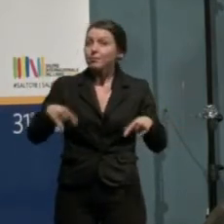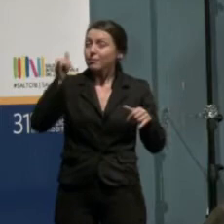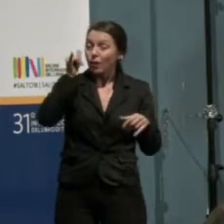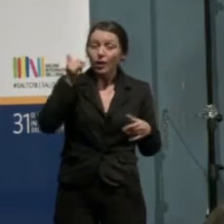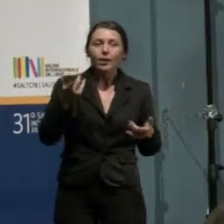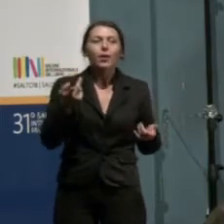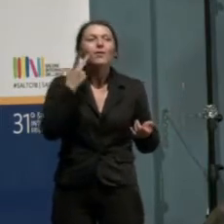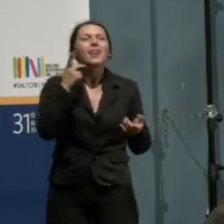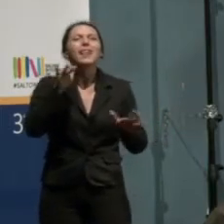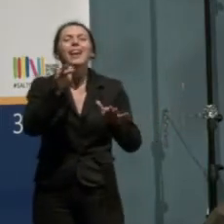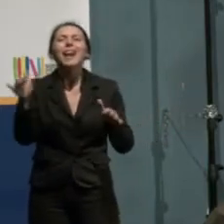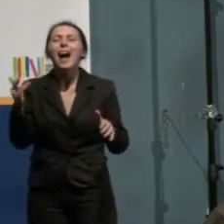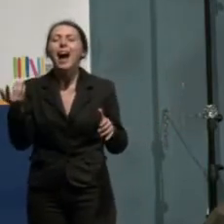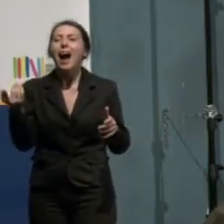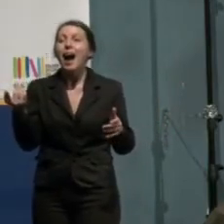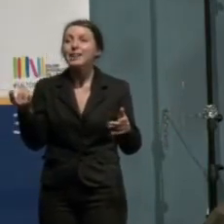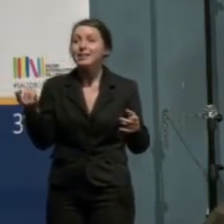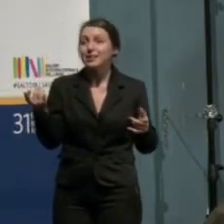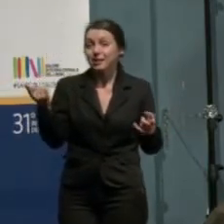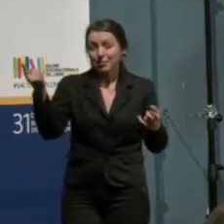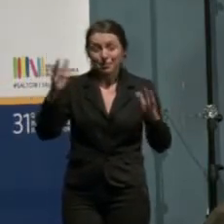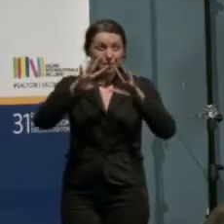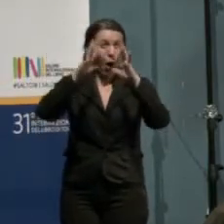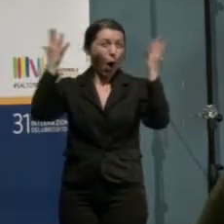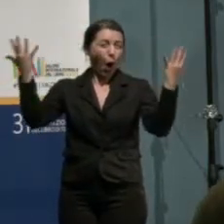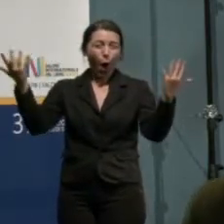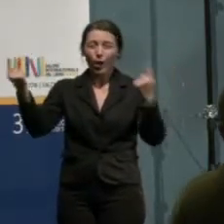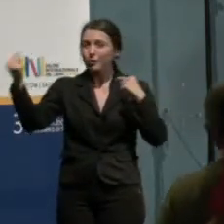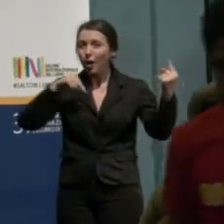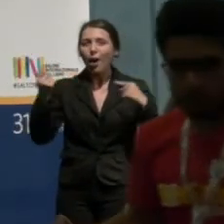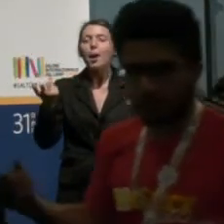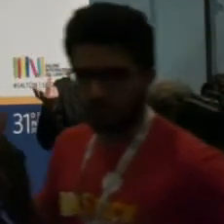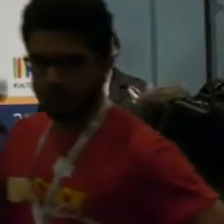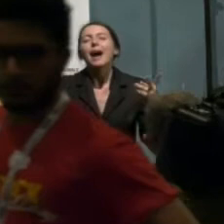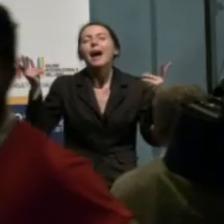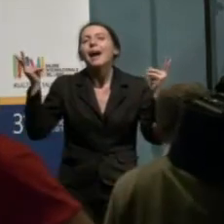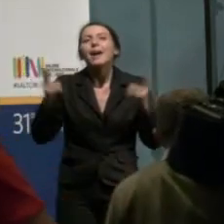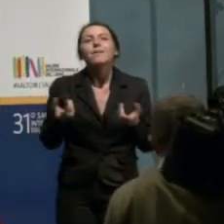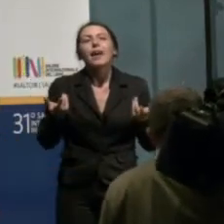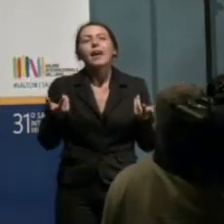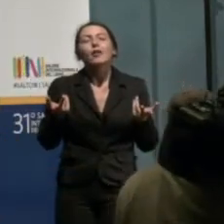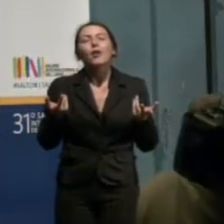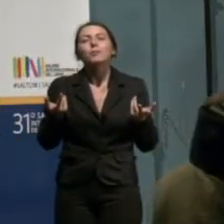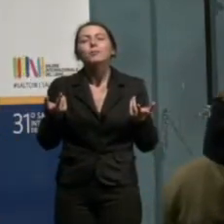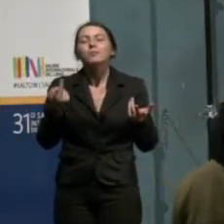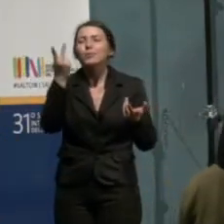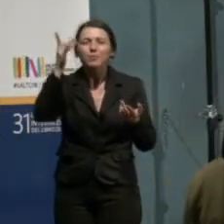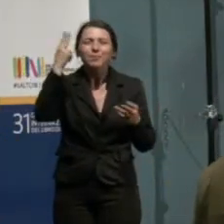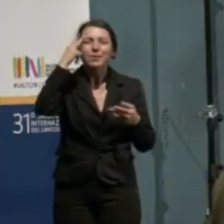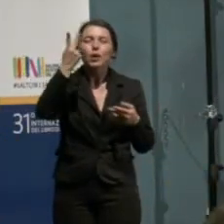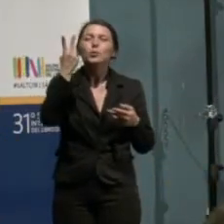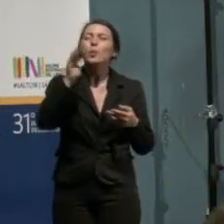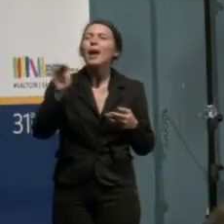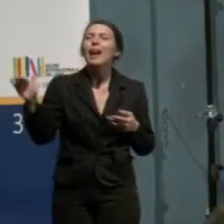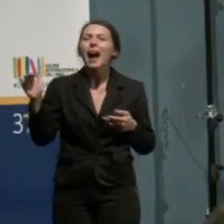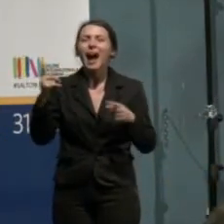vengono anche qui da molti parti del mondo fanno i giornalisti ma spesso sono lì per altre ragioni mi ricordo due ragazze che erano dams